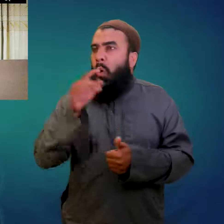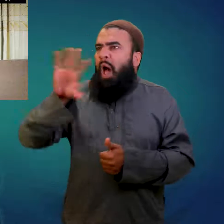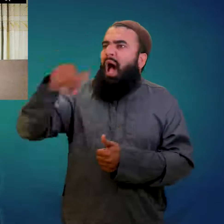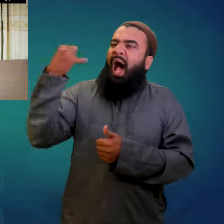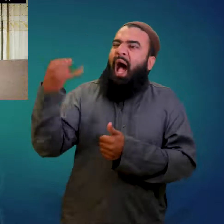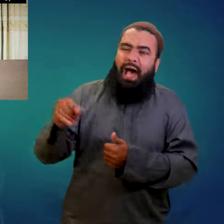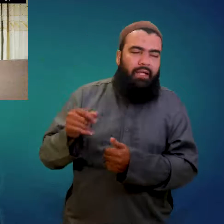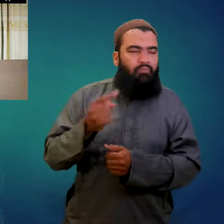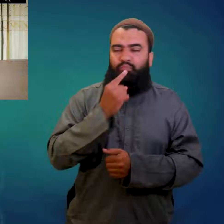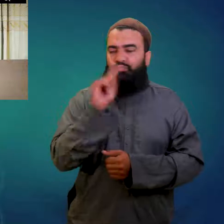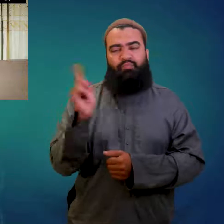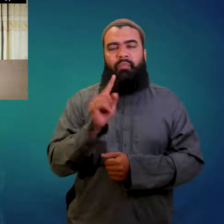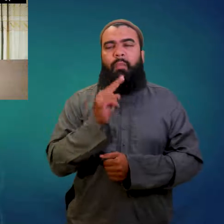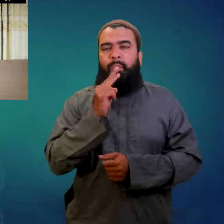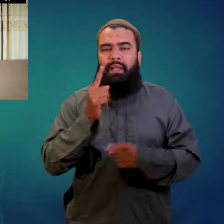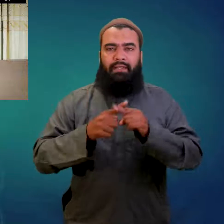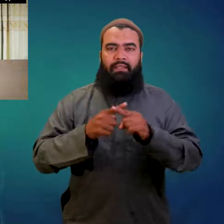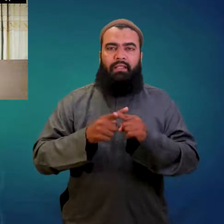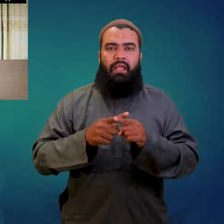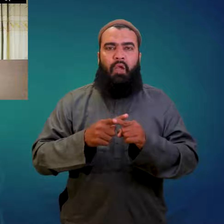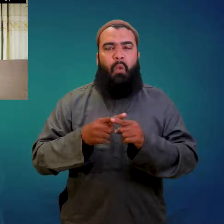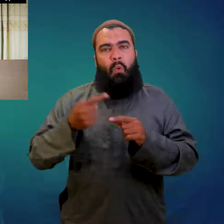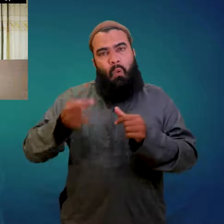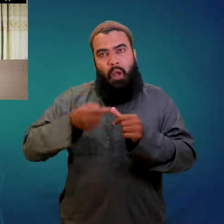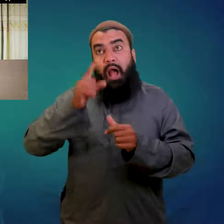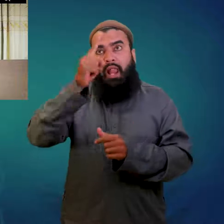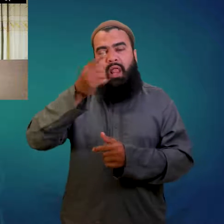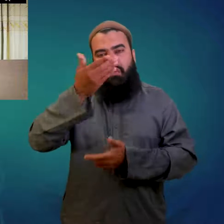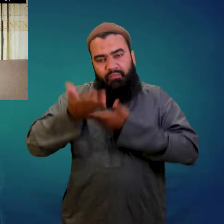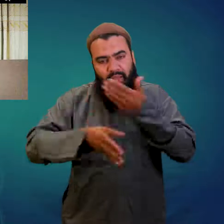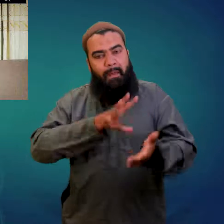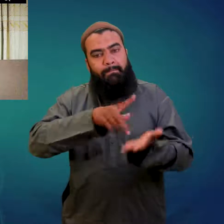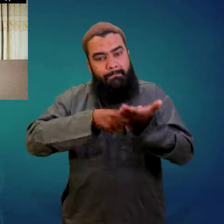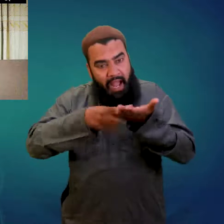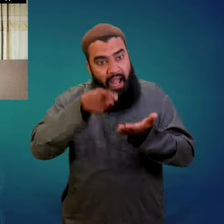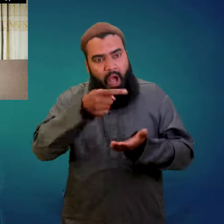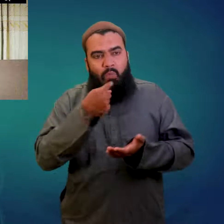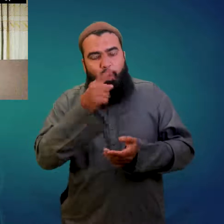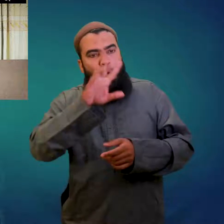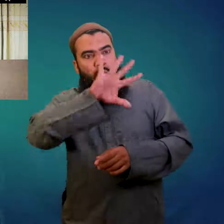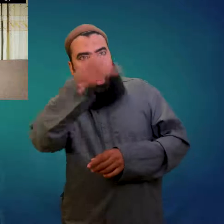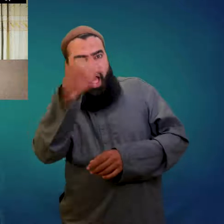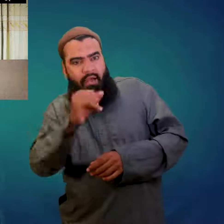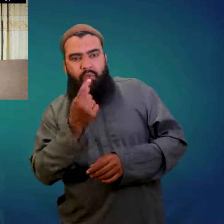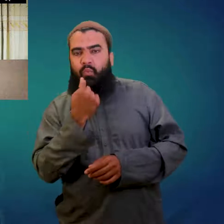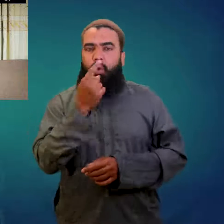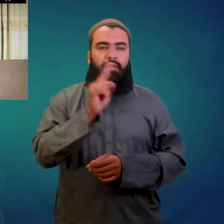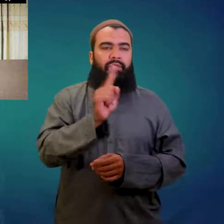اس میں نہیں کہ یہ چیز حرام ہے، تو پھر ان چیزوں کو چھوڑا جا سکتا ہے۔